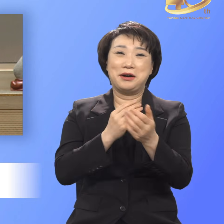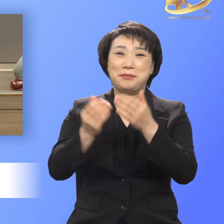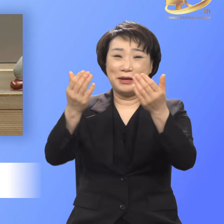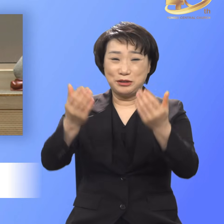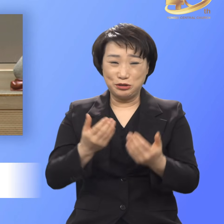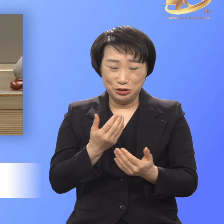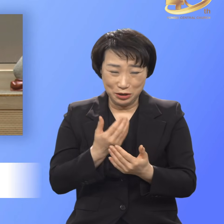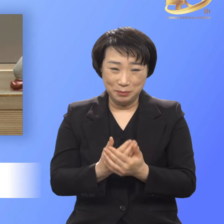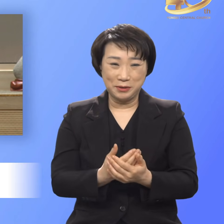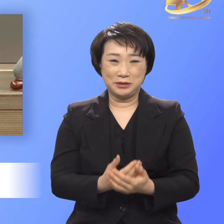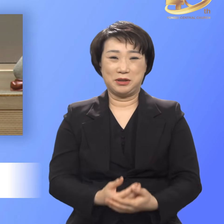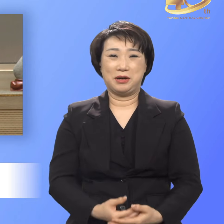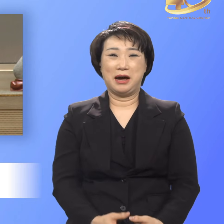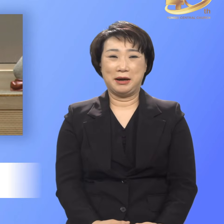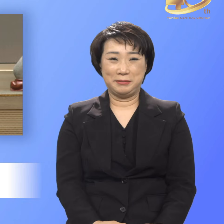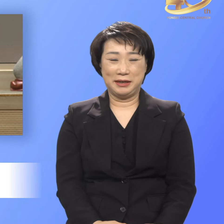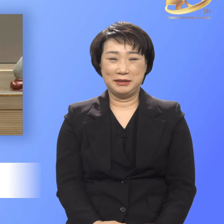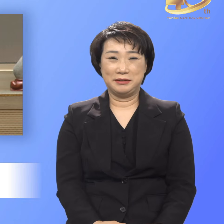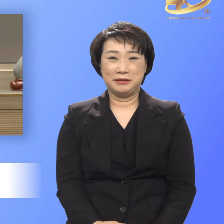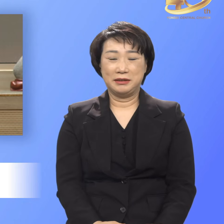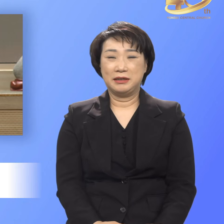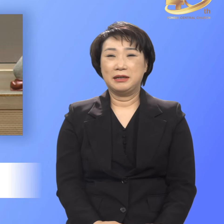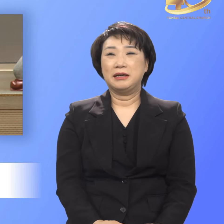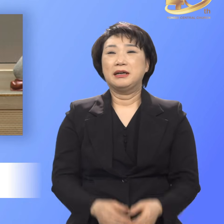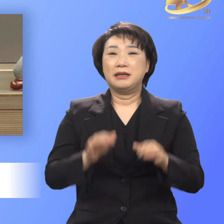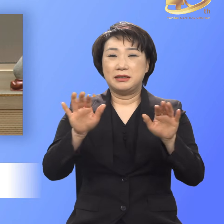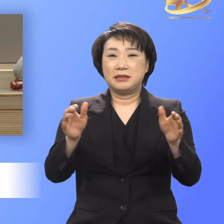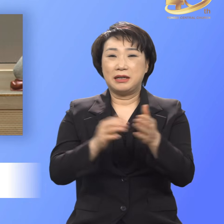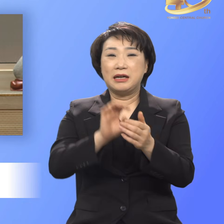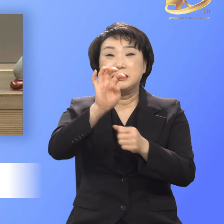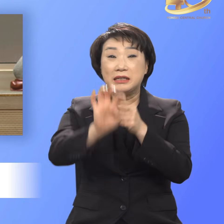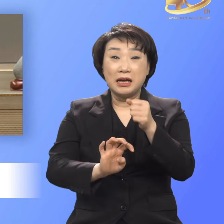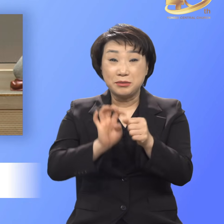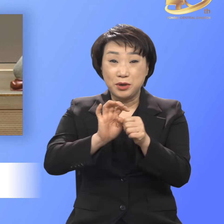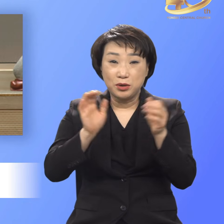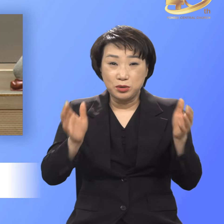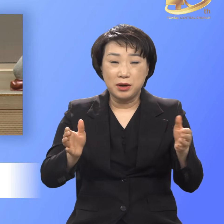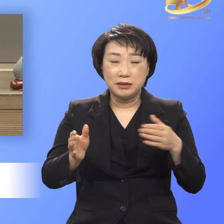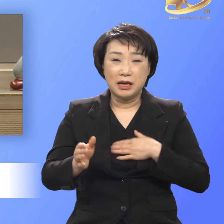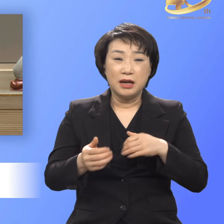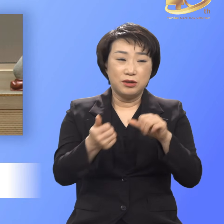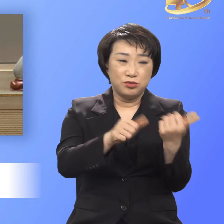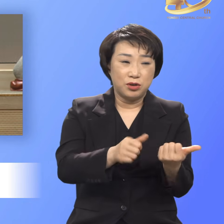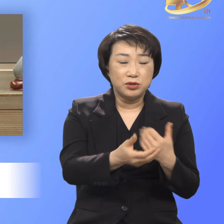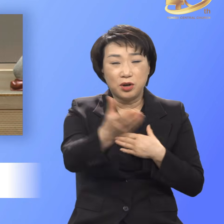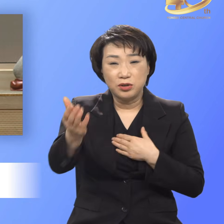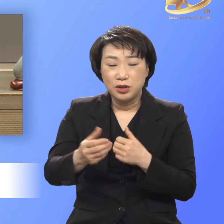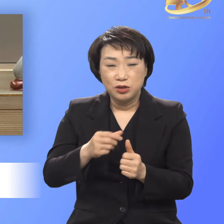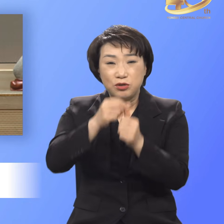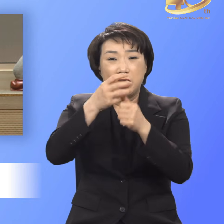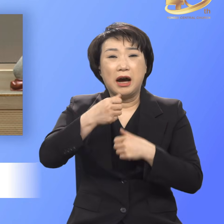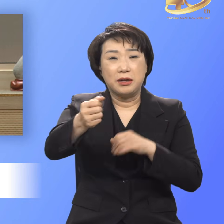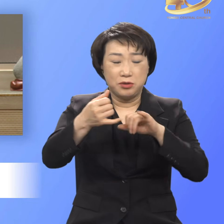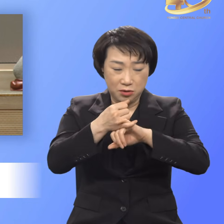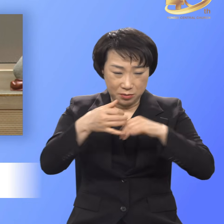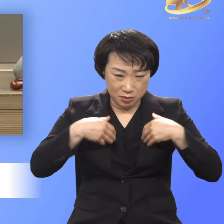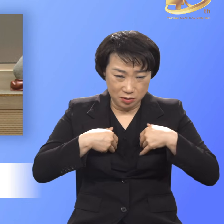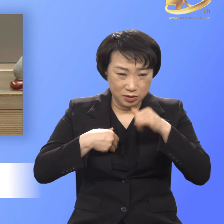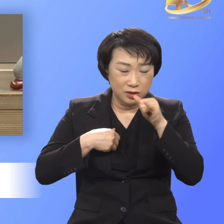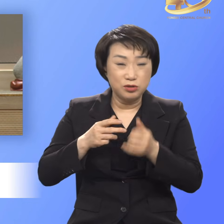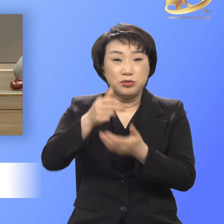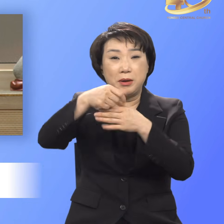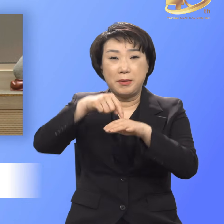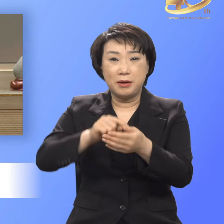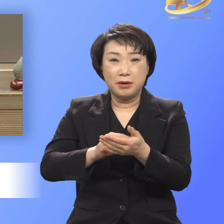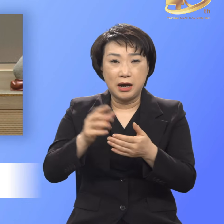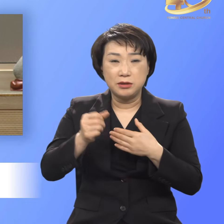하여 주시옵소서. 지난 40년간도 나는 죽어도 너만은 살아야 한다는 주님의